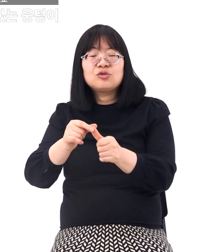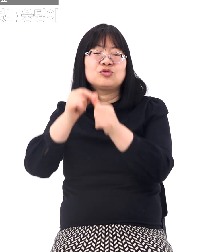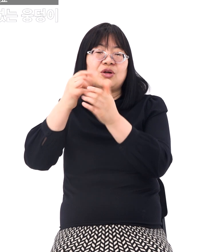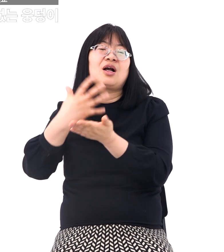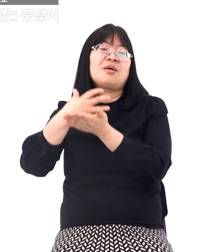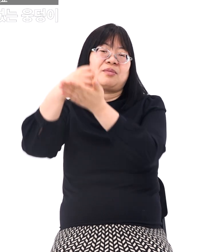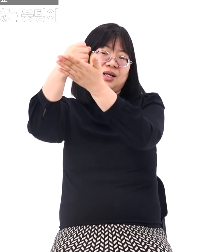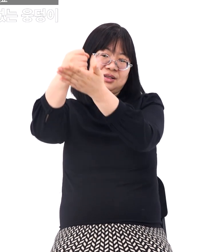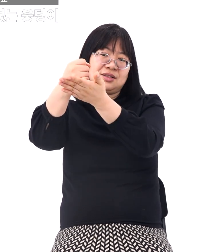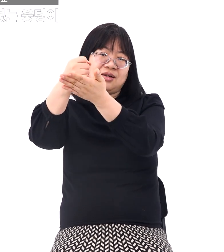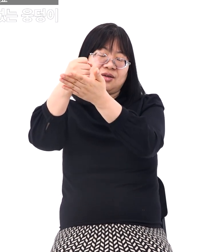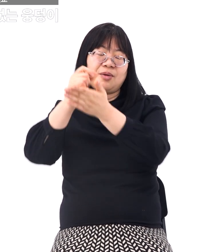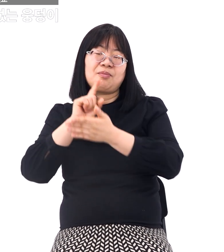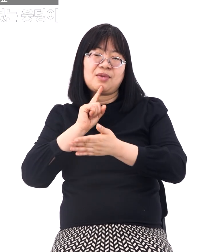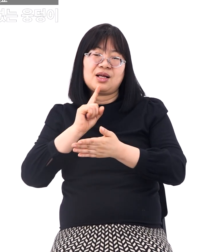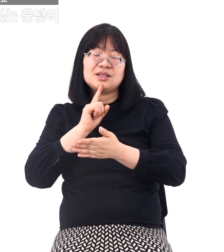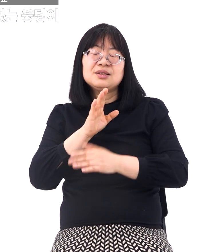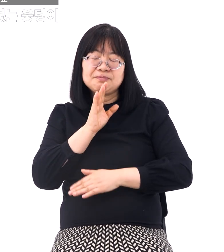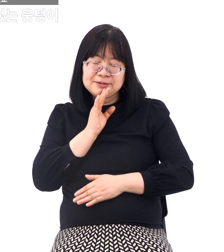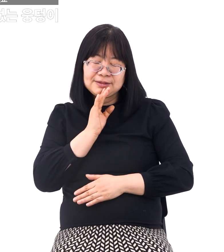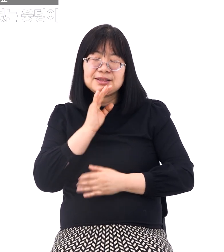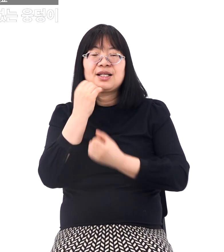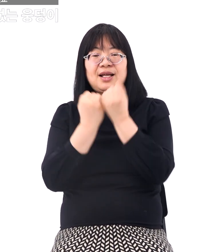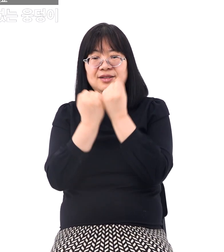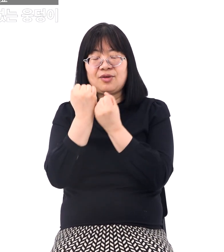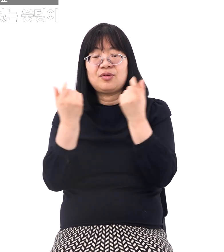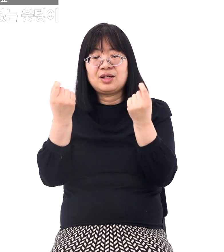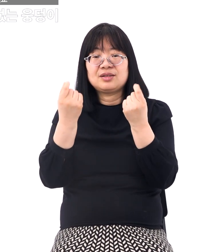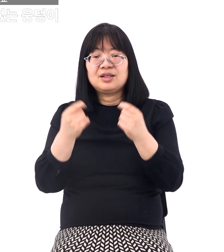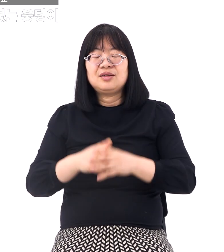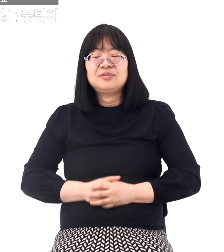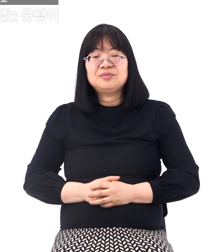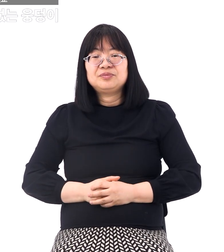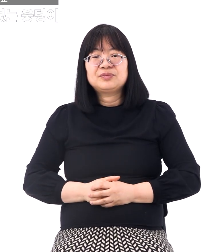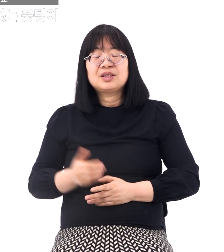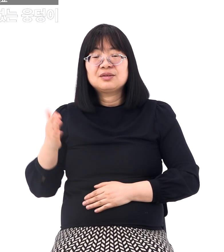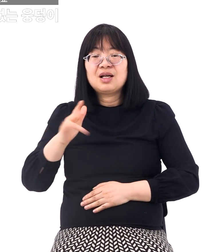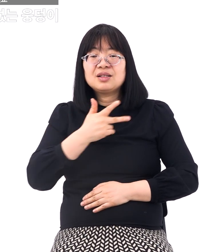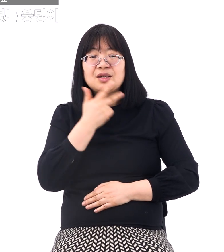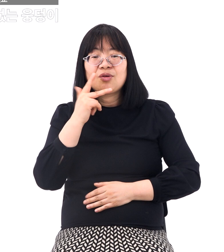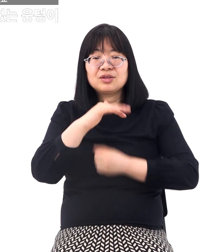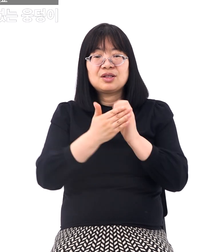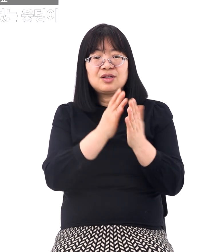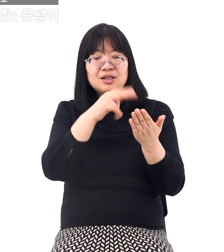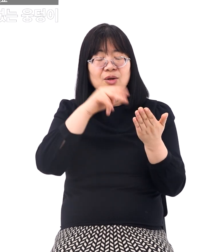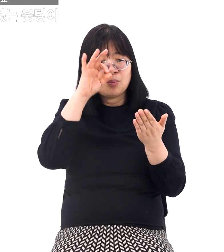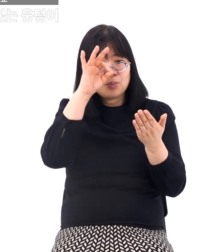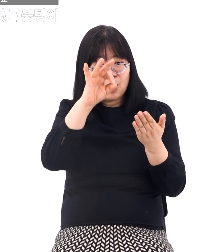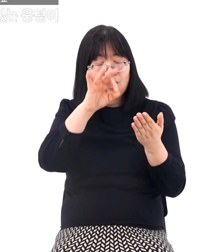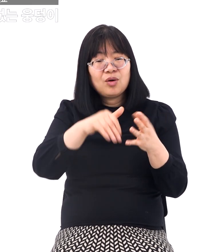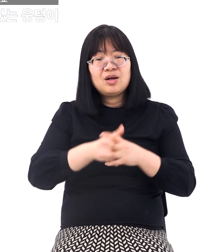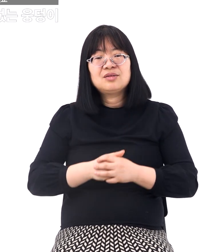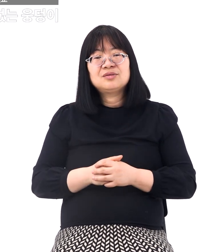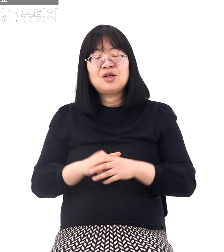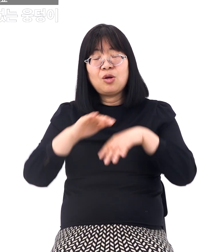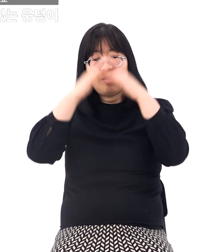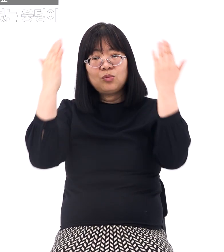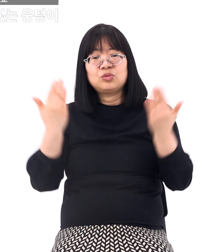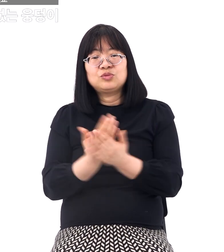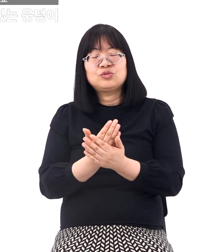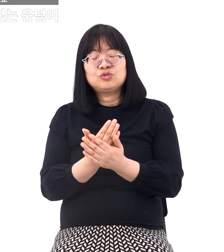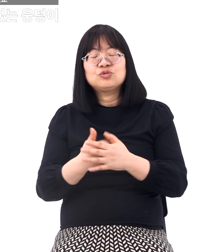말을 번역을 해야 돼요. 그런데 웬만한 영어 성경도 대조를 해보니까